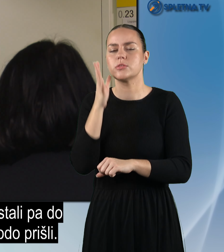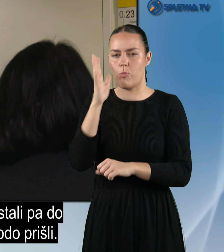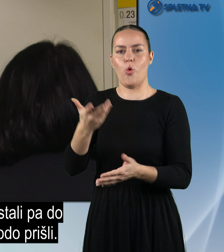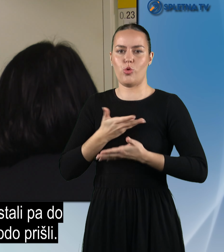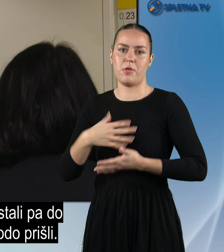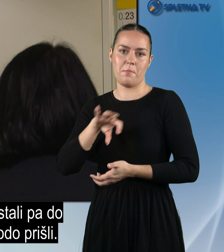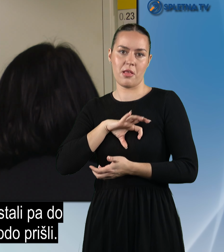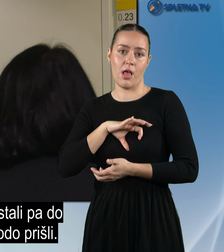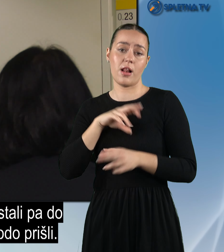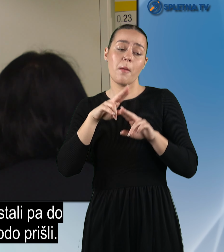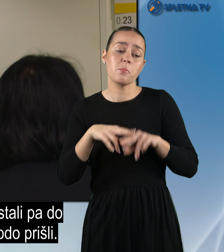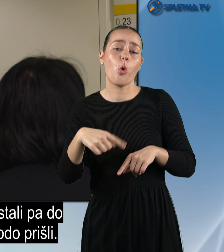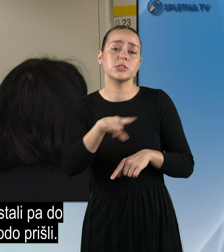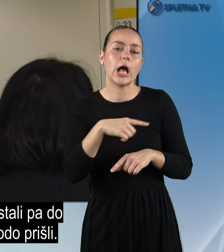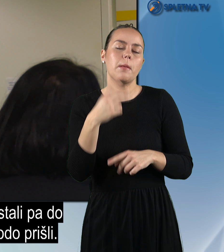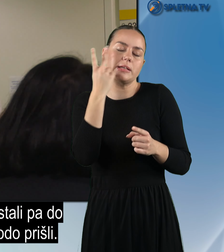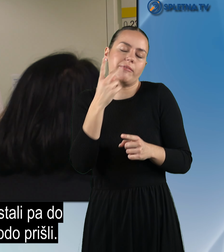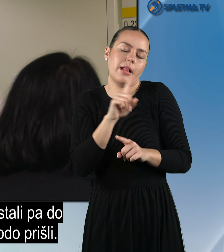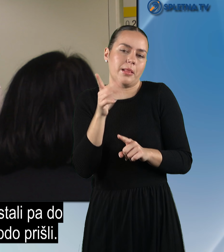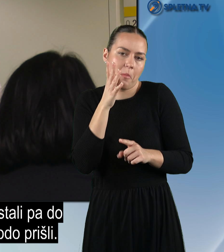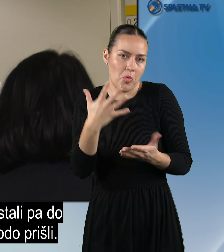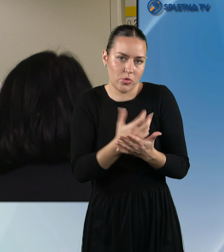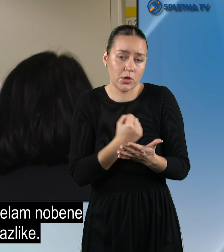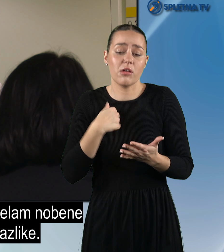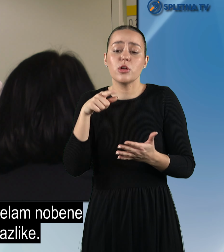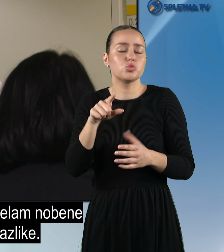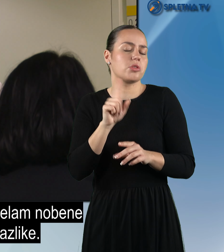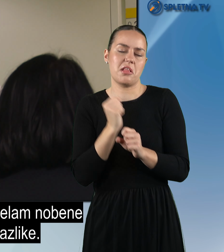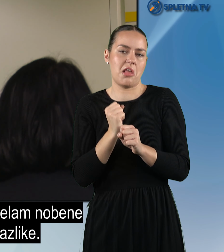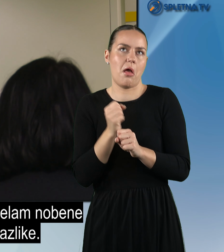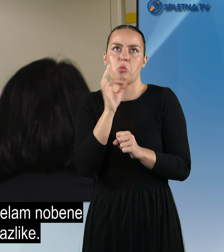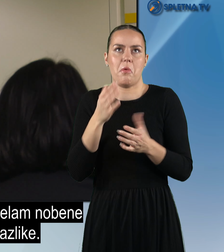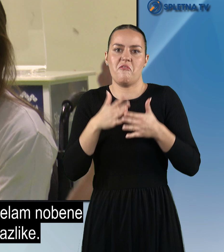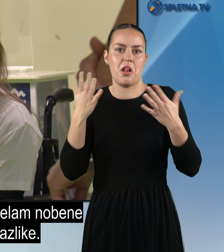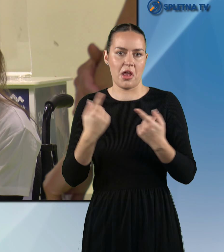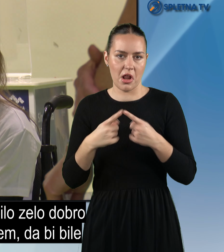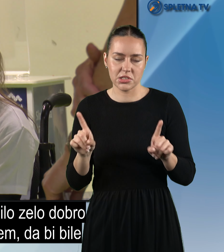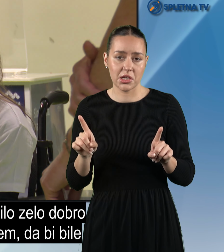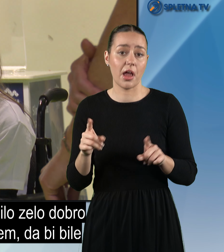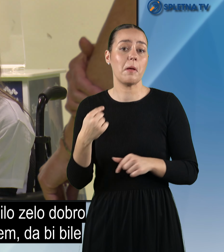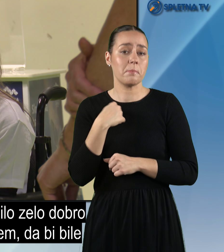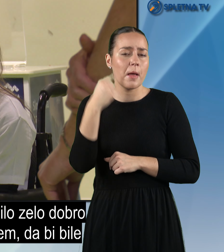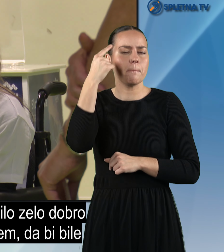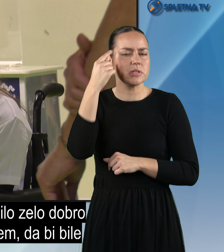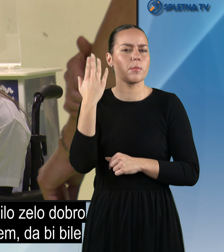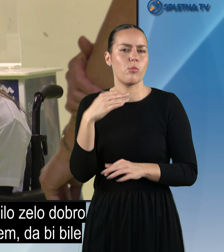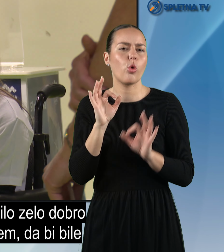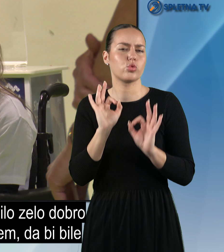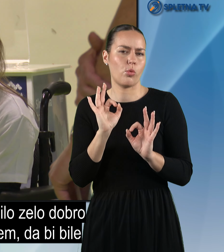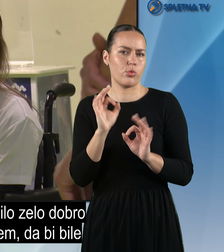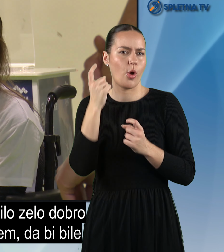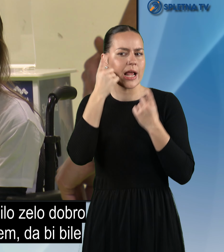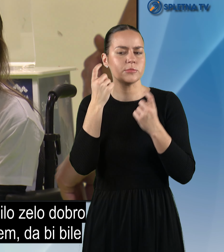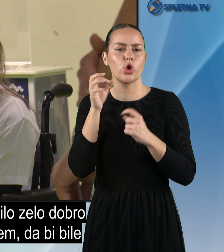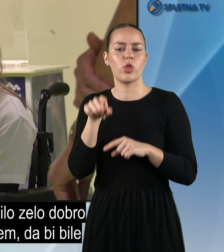medalje, ostali pa seveda do tega ne bojo prišli. Jaz tukaj ne delam nobene velike razlike. Mislim, da bi bilo zelo dobro razmišljati o